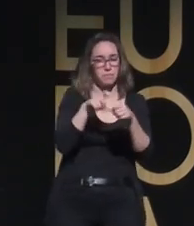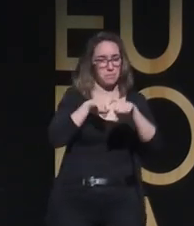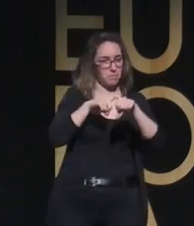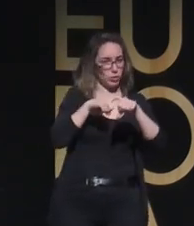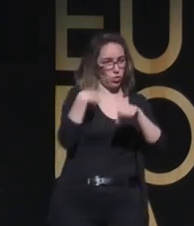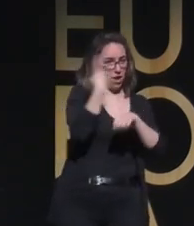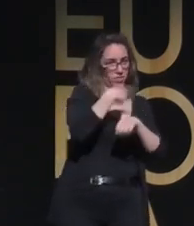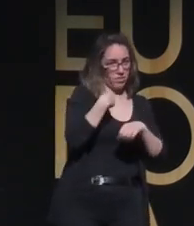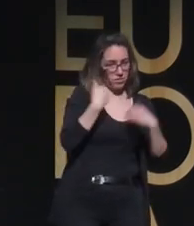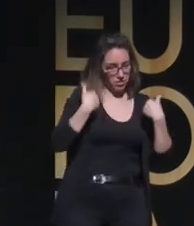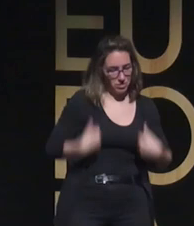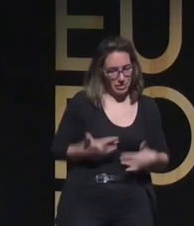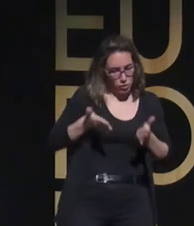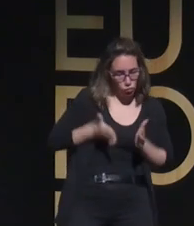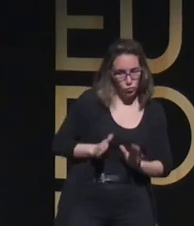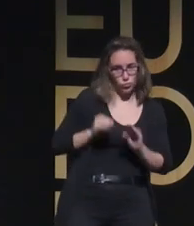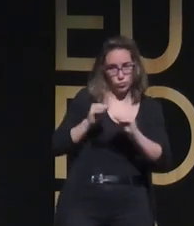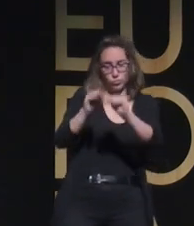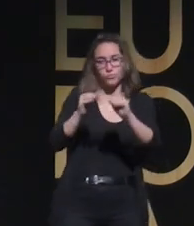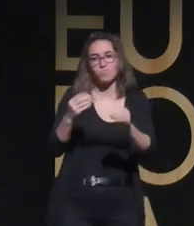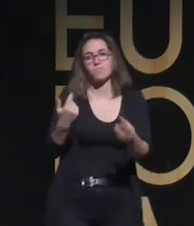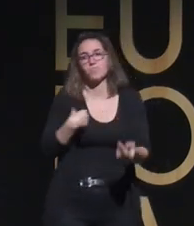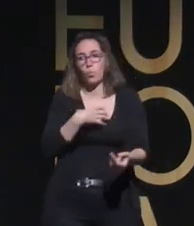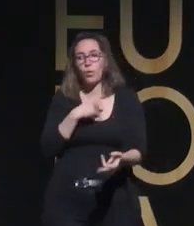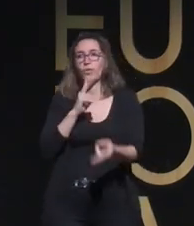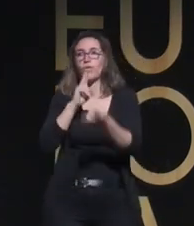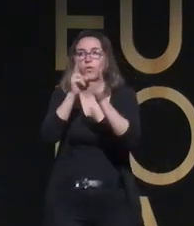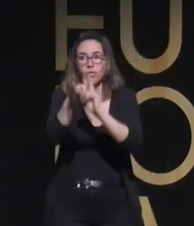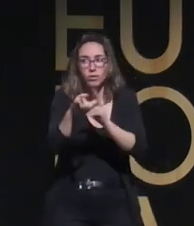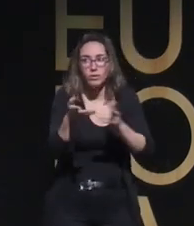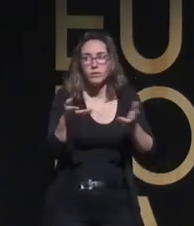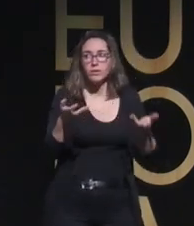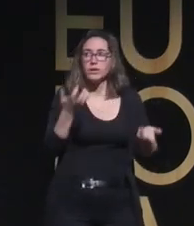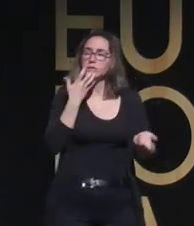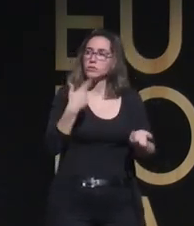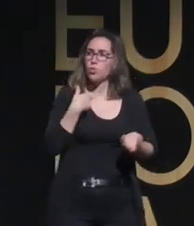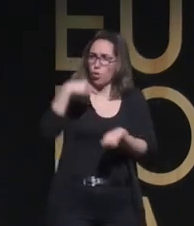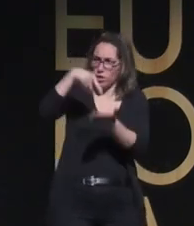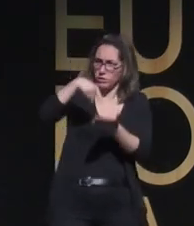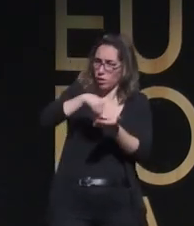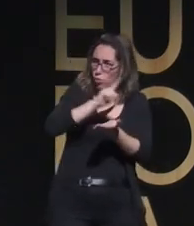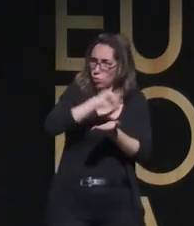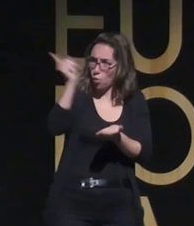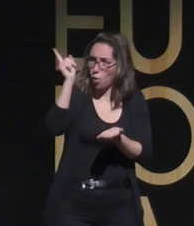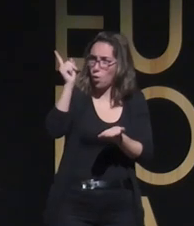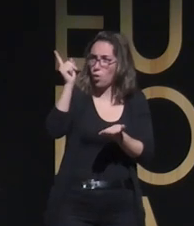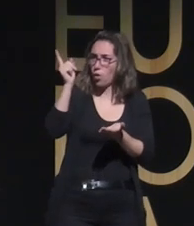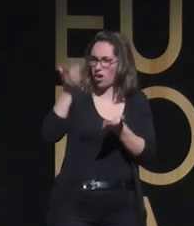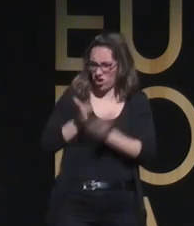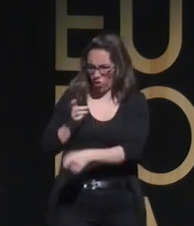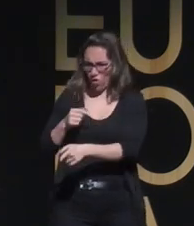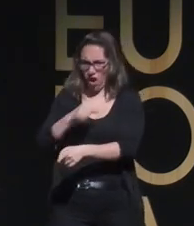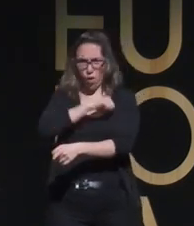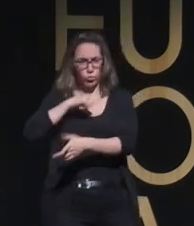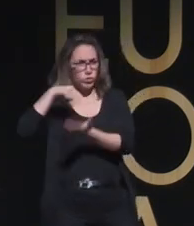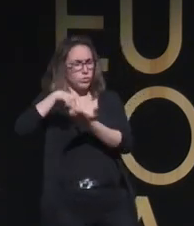¿no? Y yo muchas veces puedo decir, ostras, si no soy alguien exigente, ni alguien que exijo, ¿cómo puedo tener un hijo autoexigente? Aquí hay que ir a la